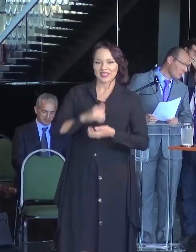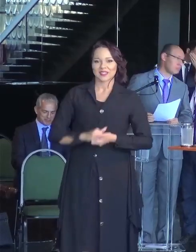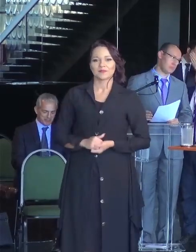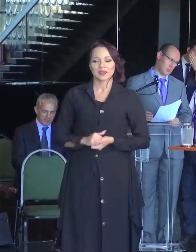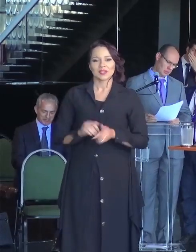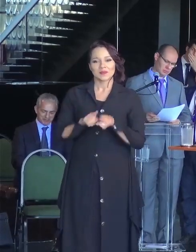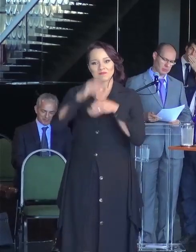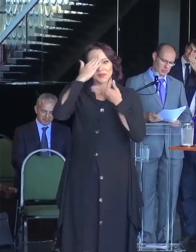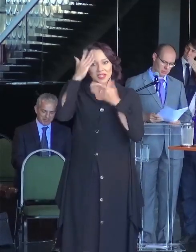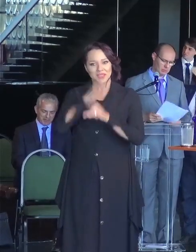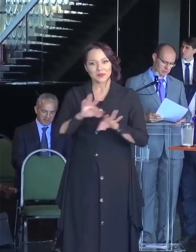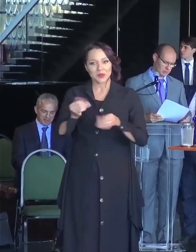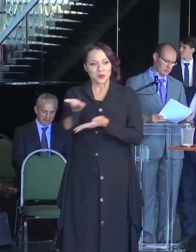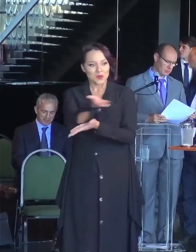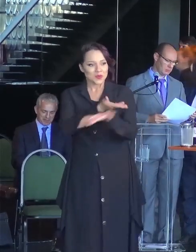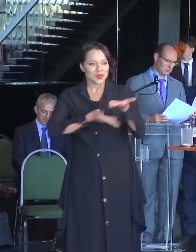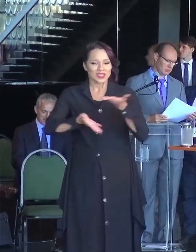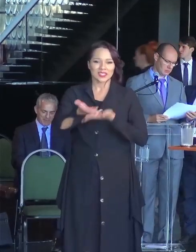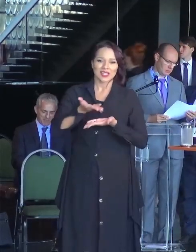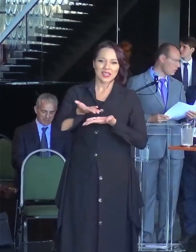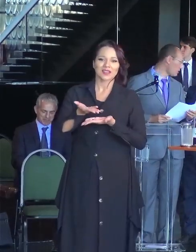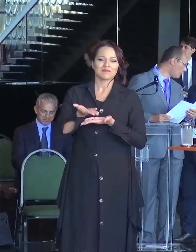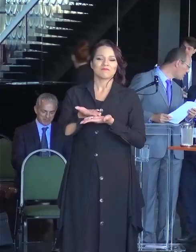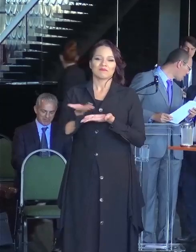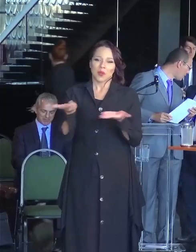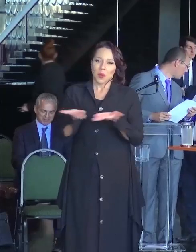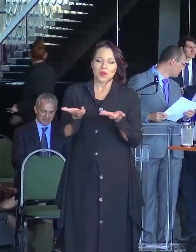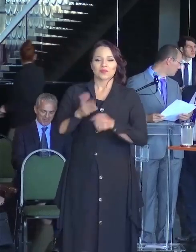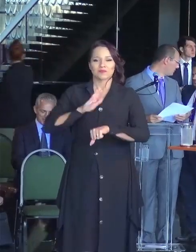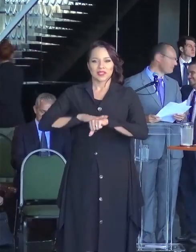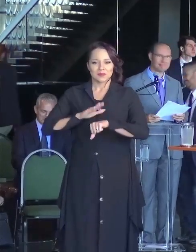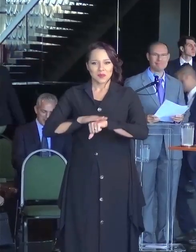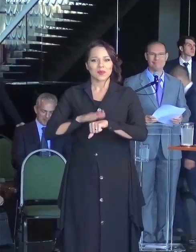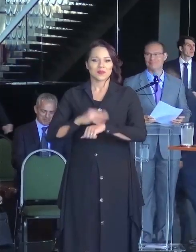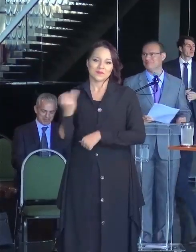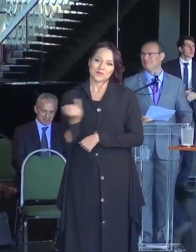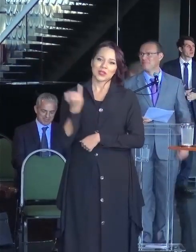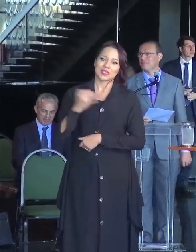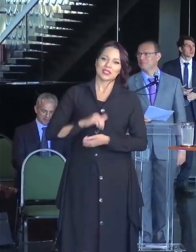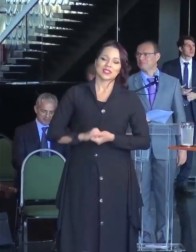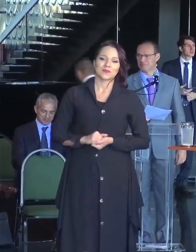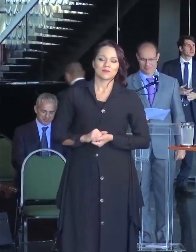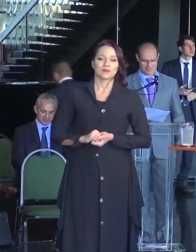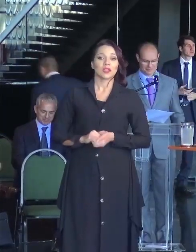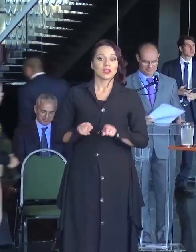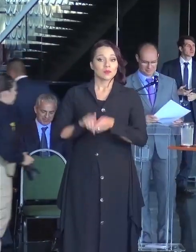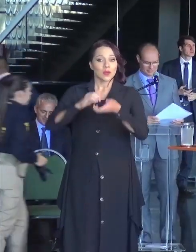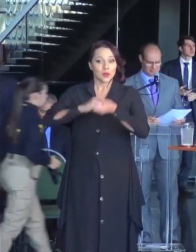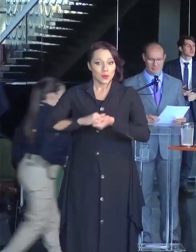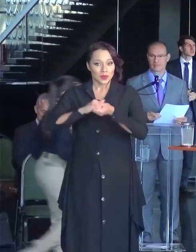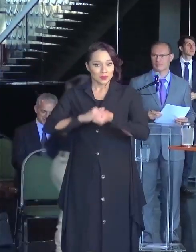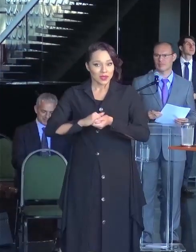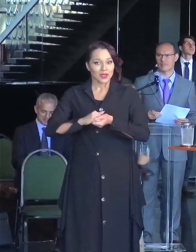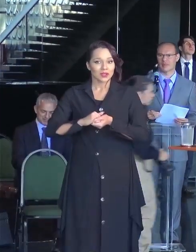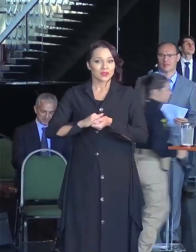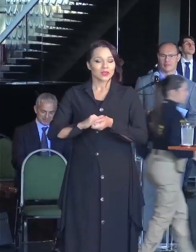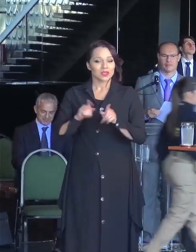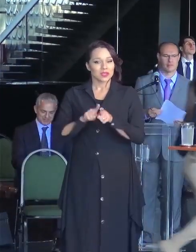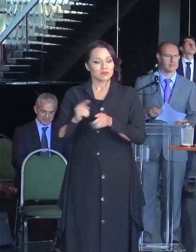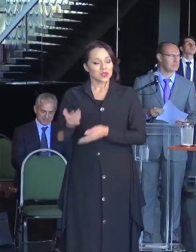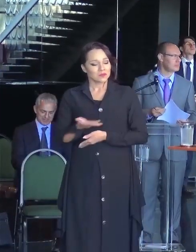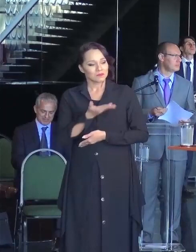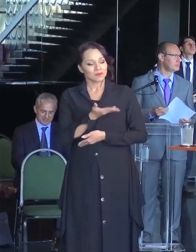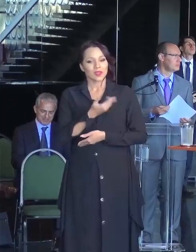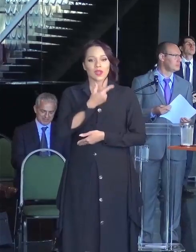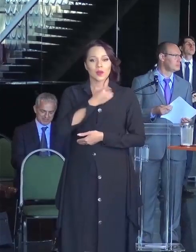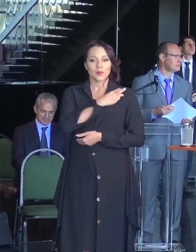isso, muito obrigado por compartilhar conosco deste grande momento. Um cumprimento, saúdo também, e estendo